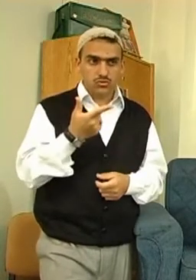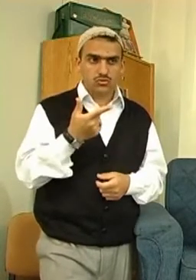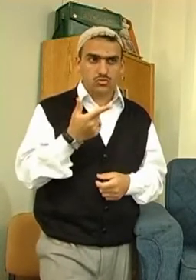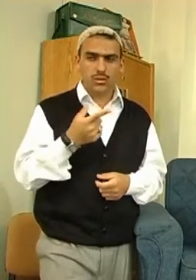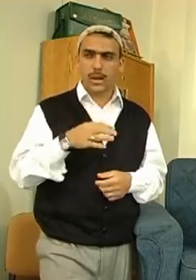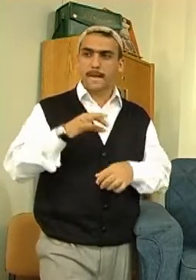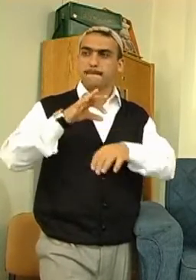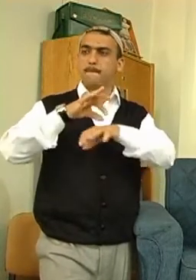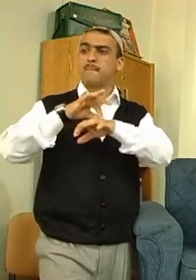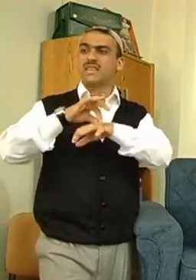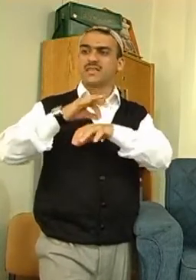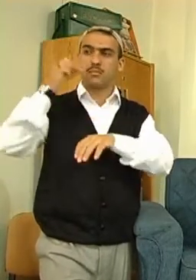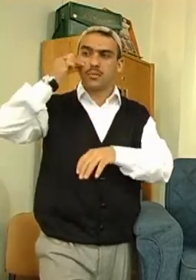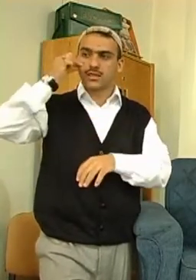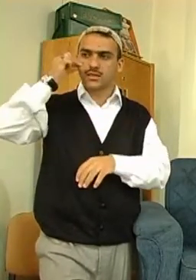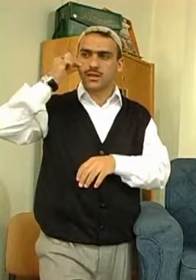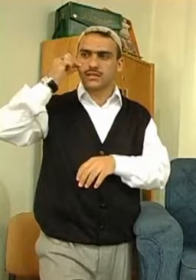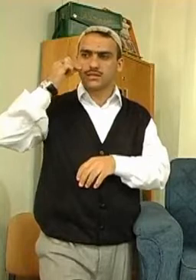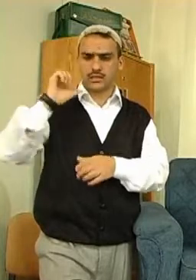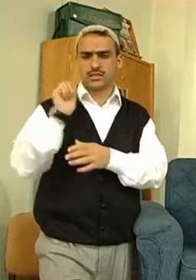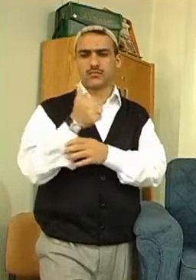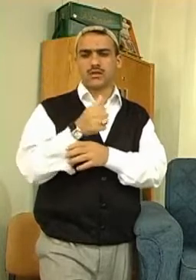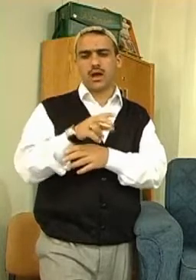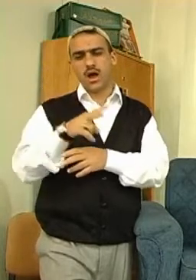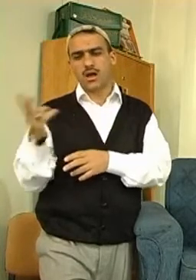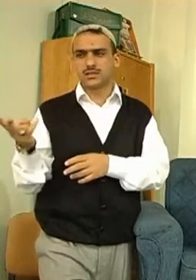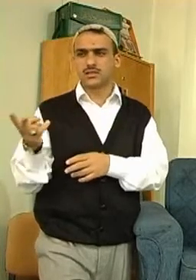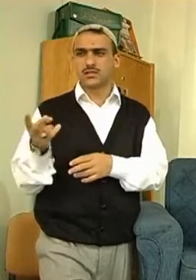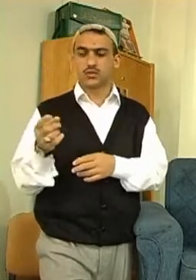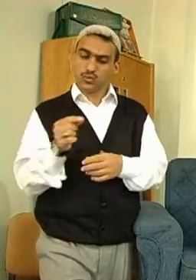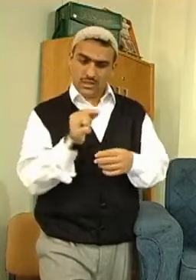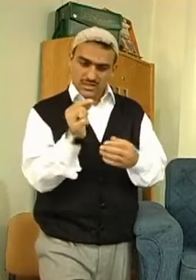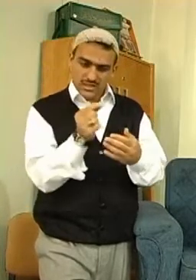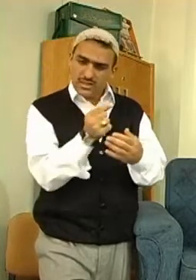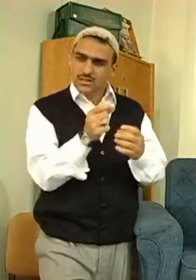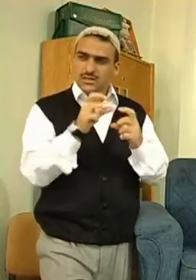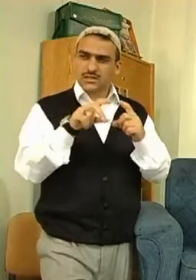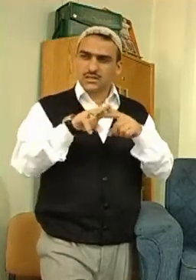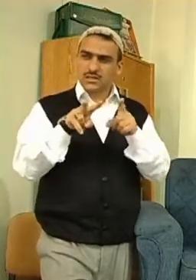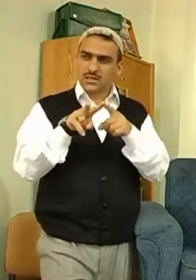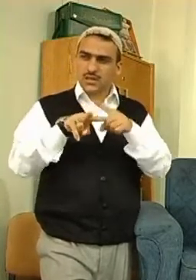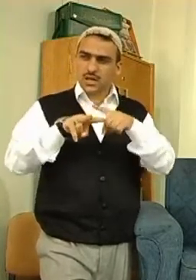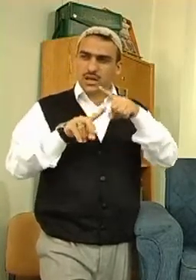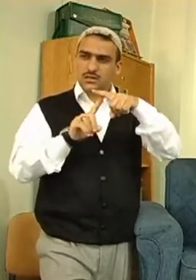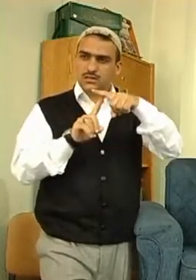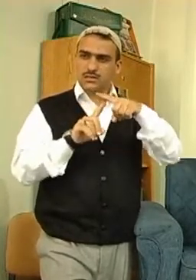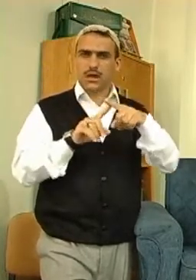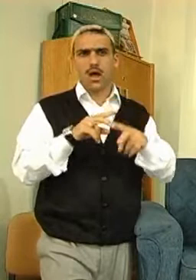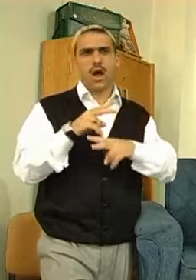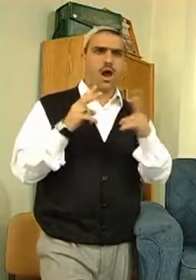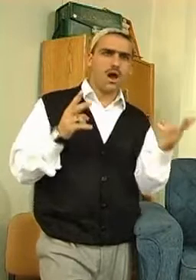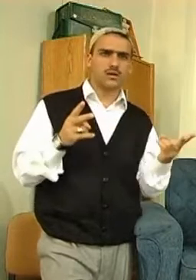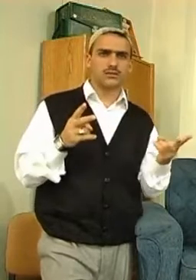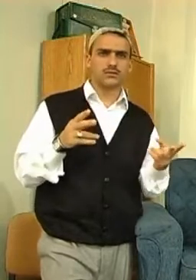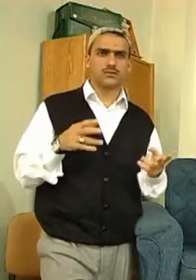kıymetiyle sanatın kıymeti ayrı ayrıdır. Maddenin kıymeti var, bir de sanatın kıymeti var. İşte bir